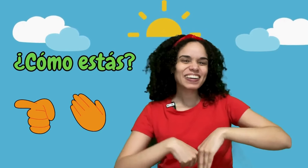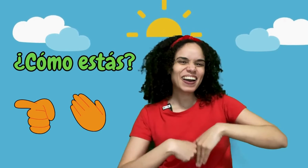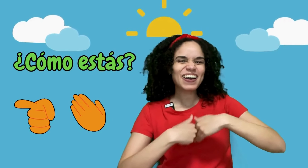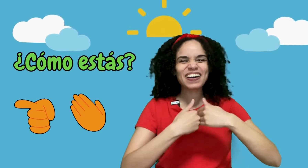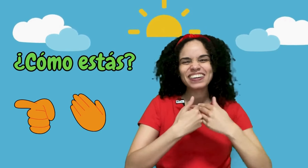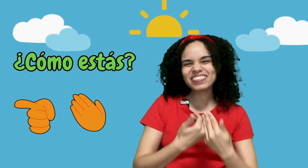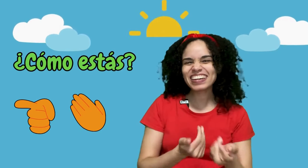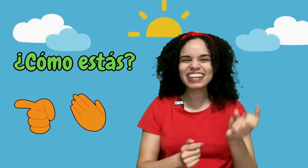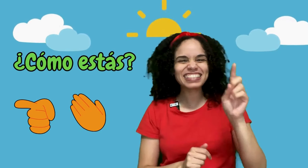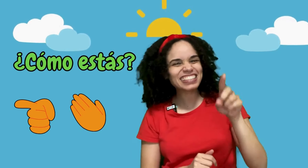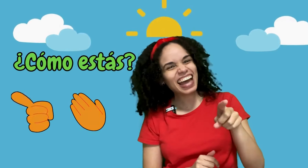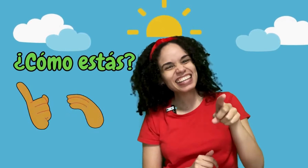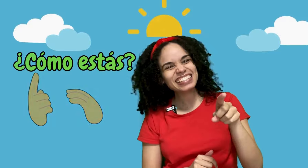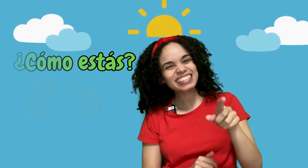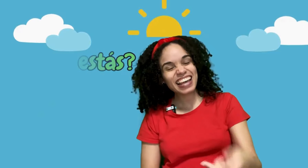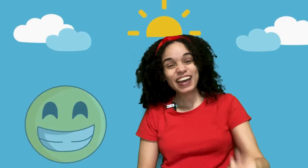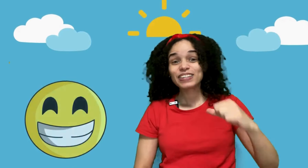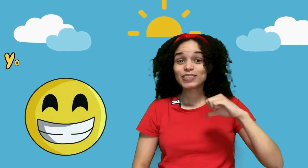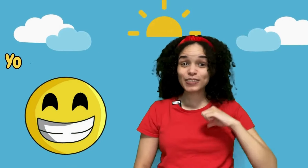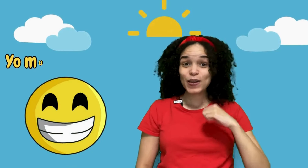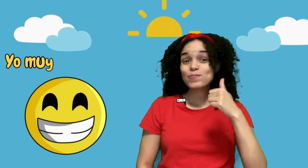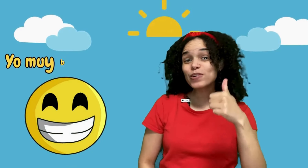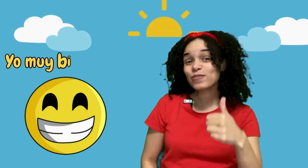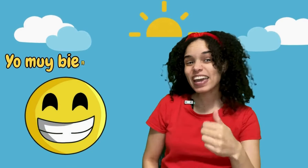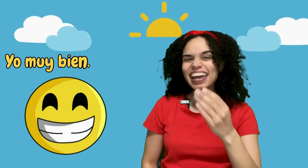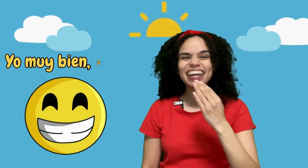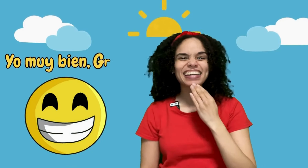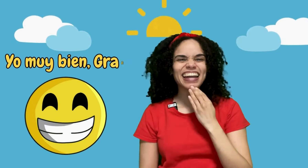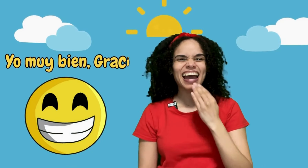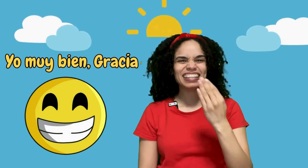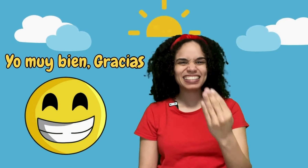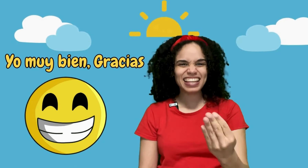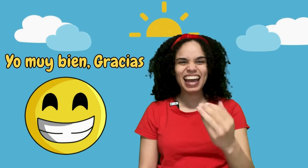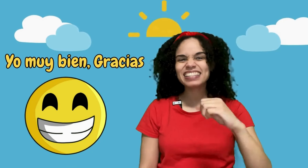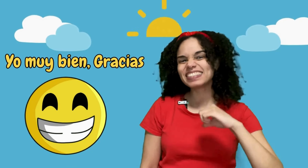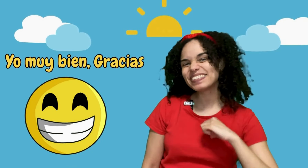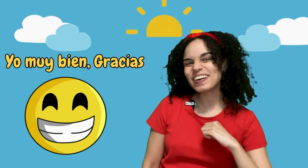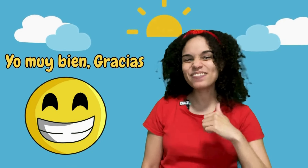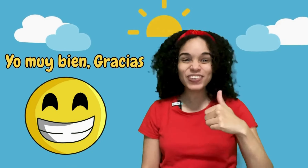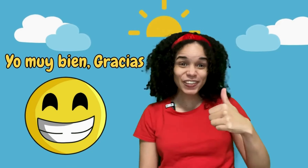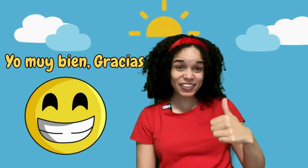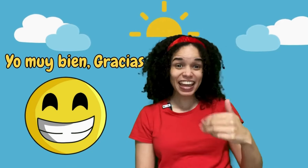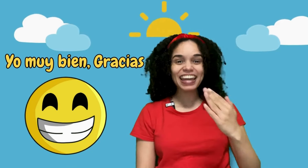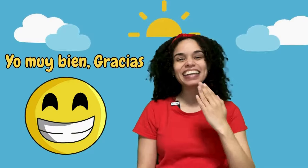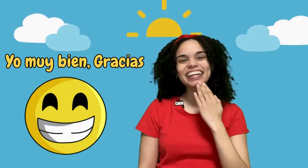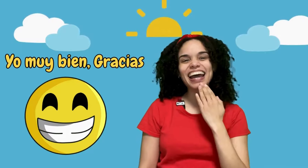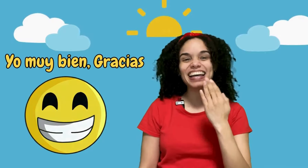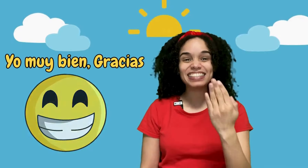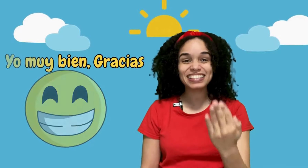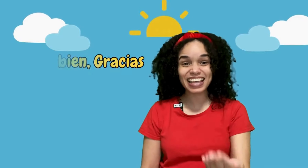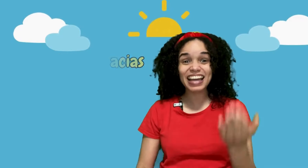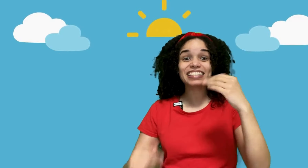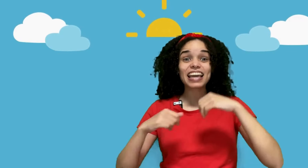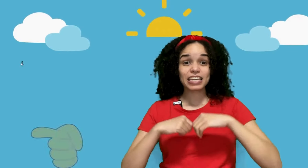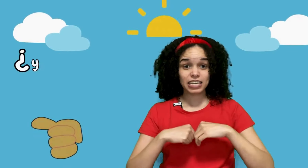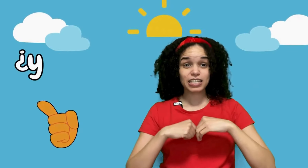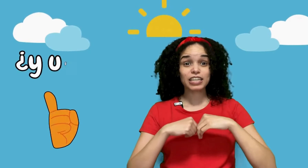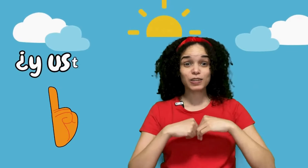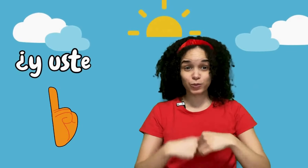Cómo estás Yo muy bien gracias Yo muy bien gracias y